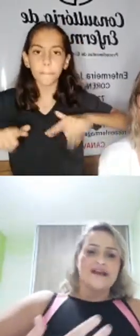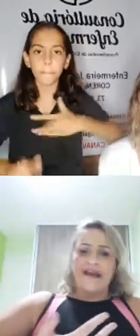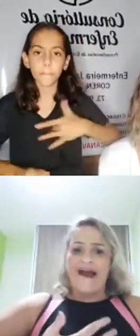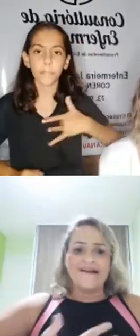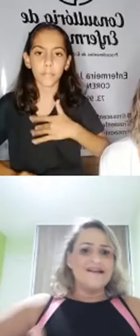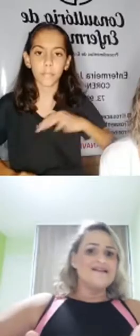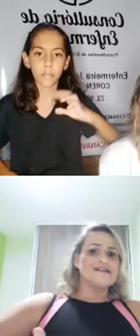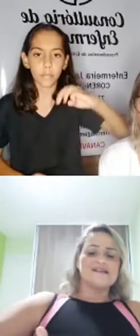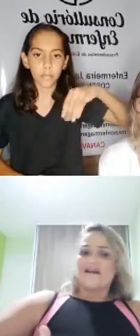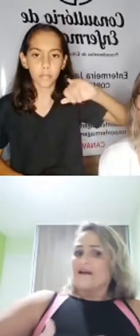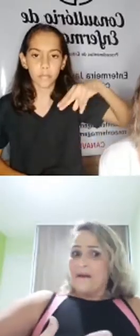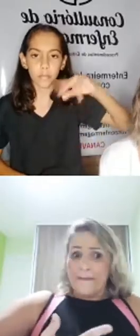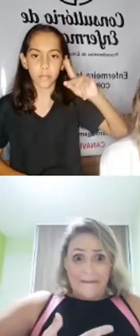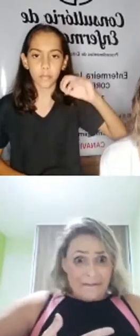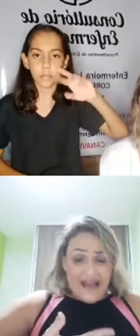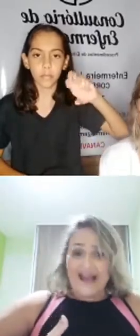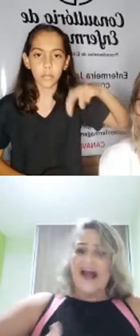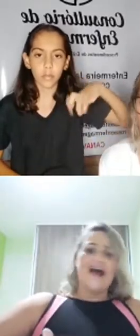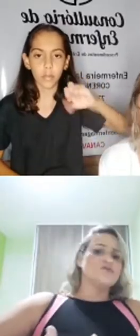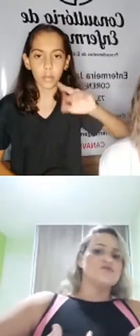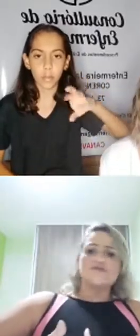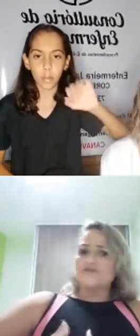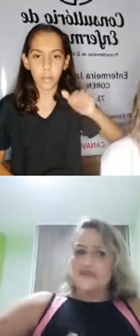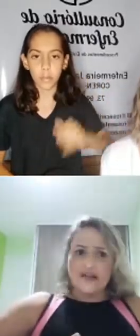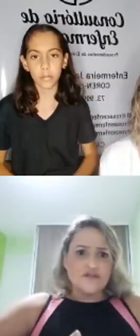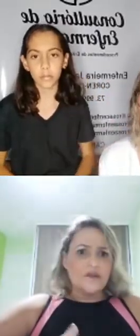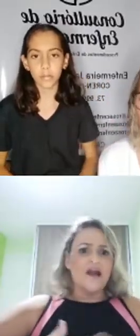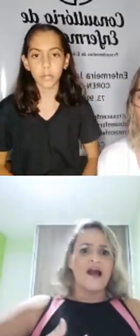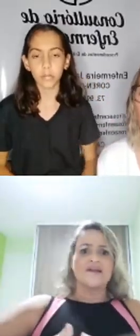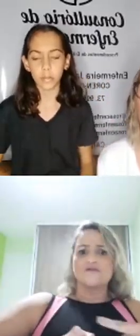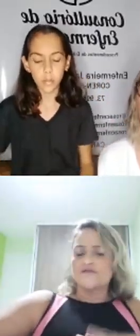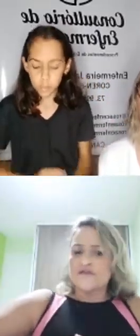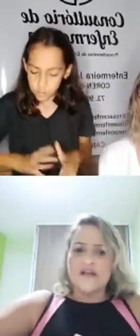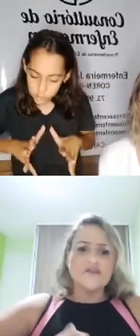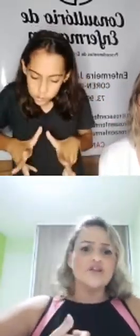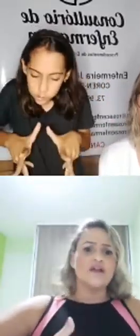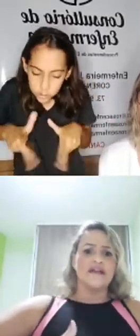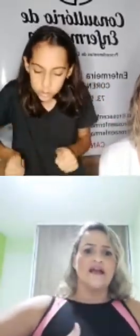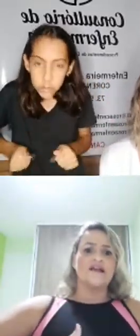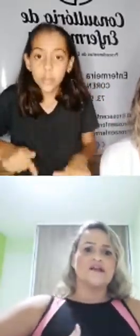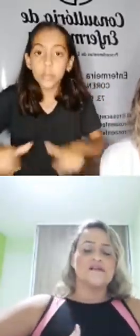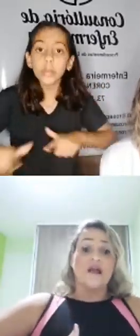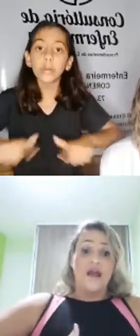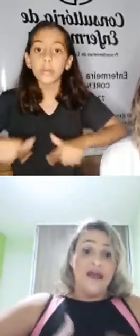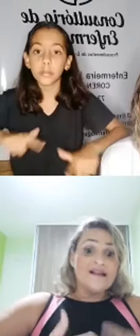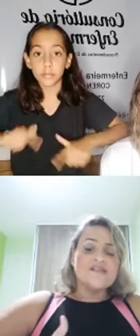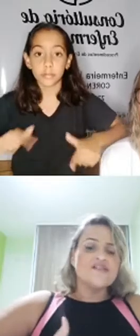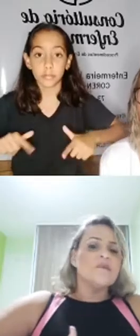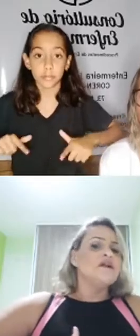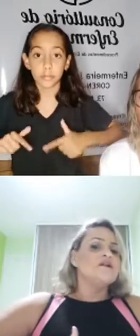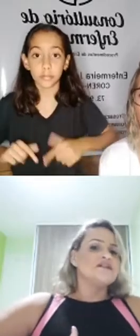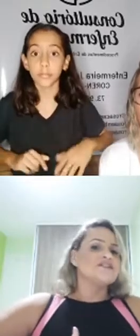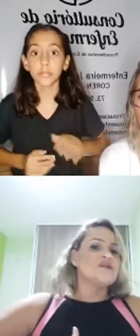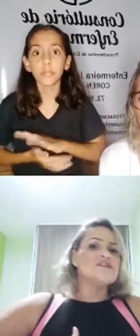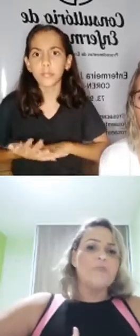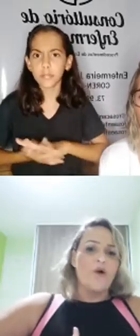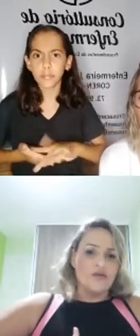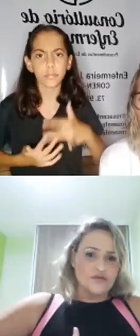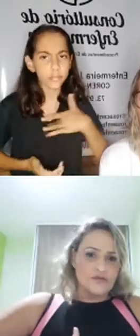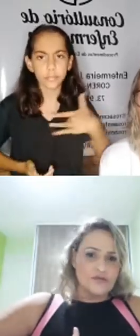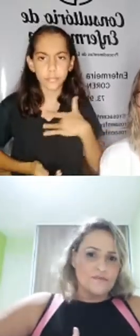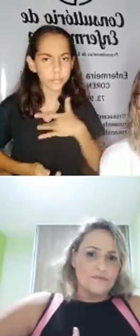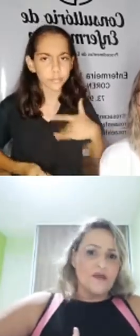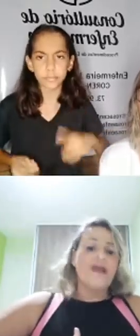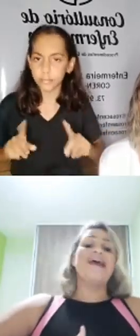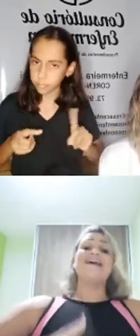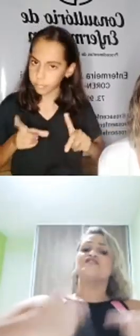Caminhoneiros, garis, mercados, os funcionários de mercados, os funcionários de lotéricas. Esses também estão